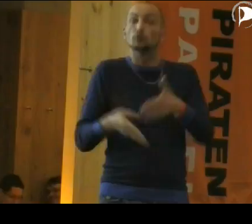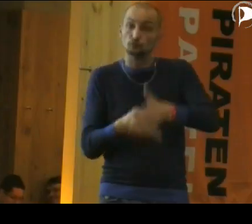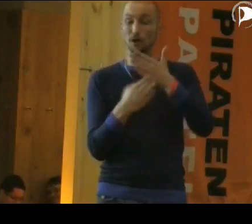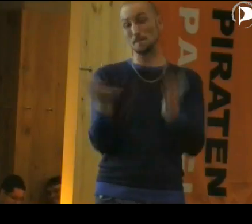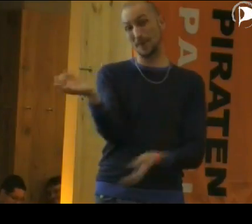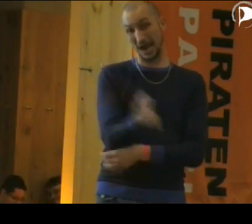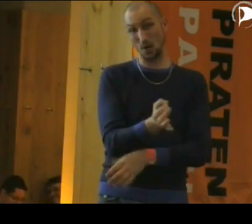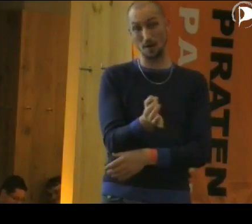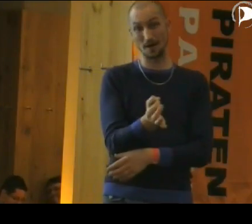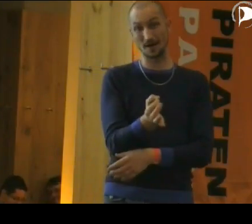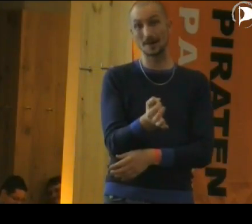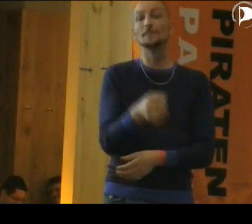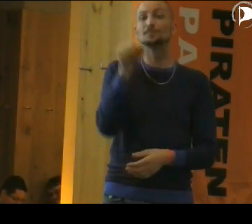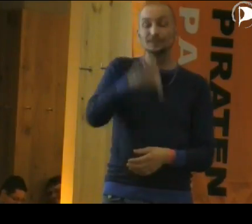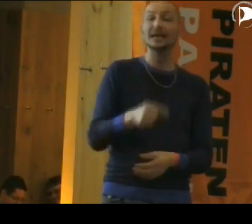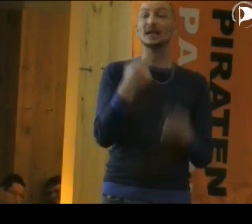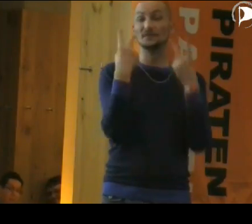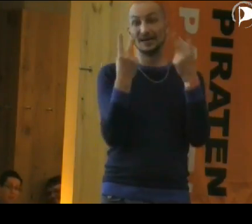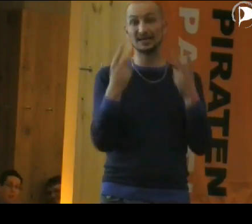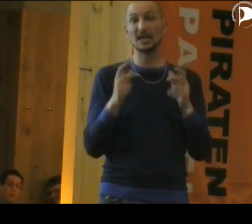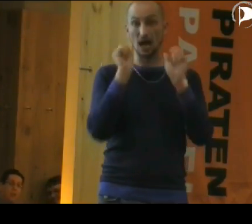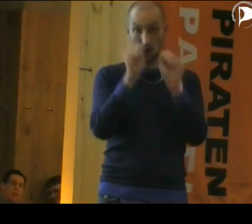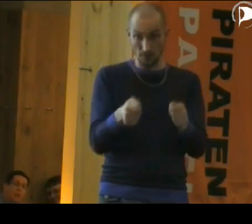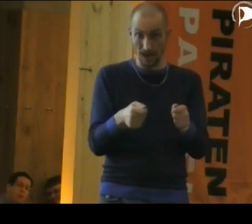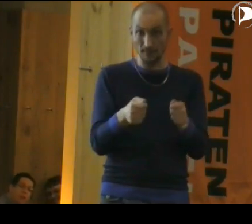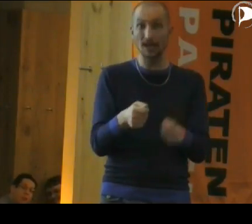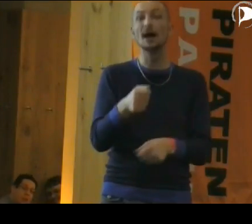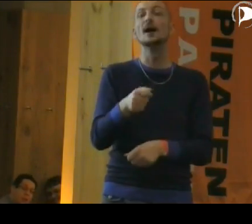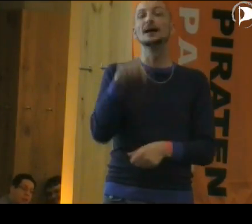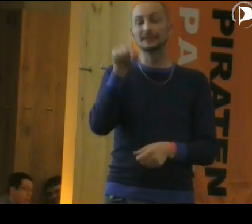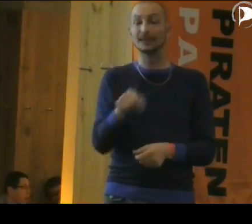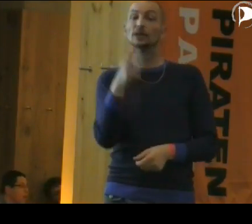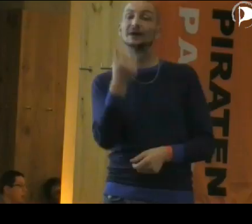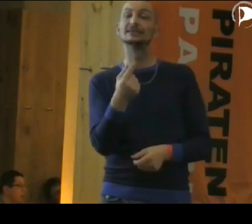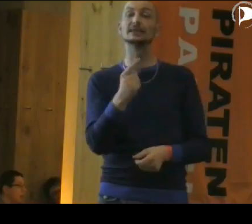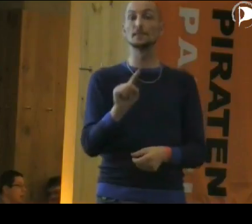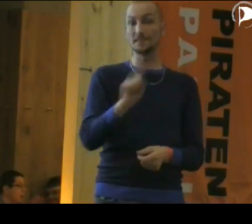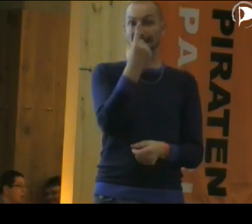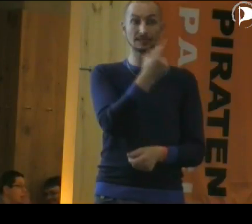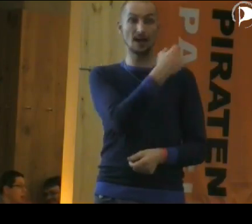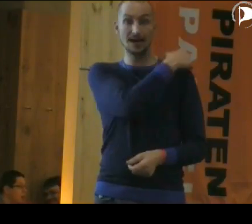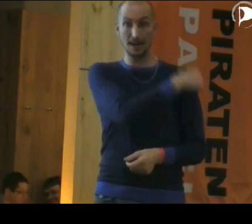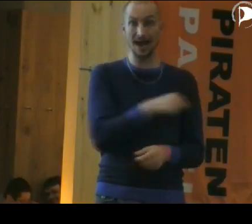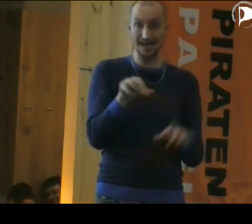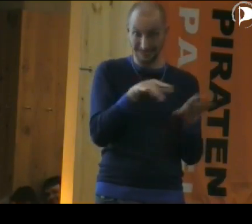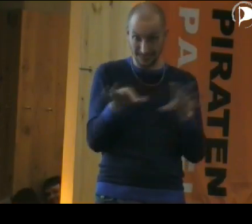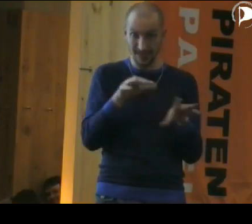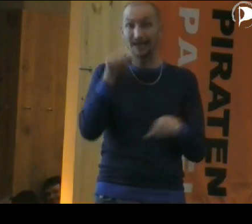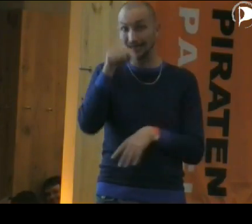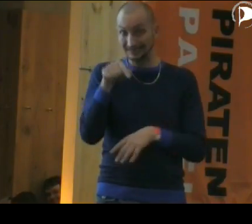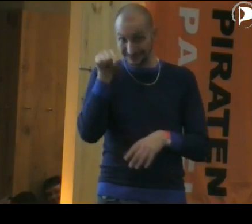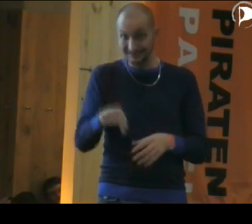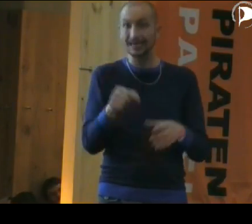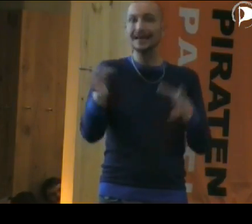es wird nach aufgaben eine wichtige aufgabe sein von staatssekretär auf landesebene dass sie einem team